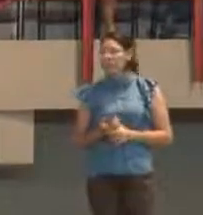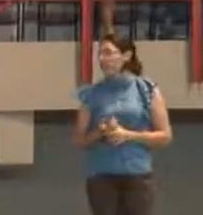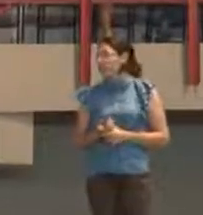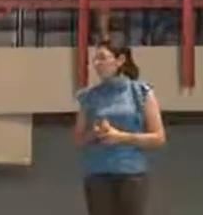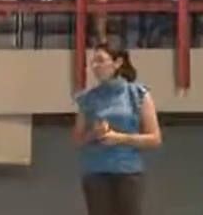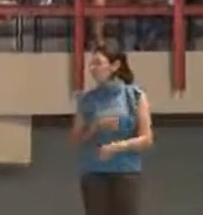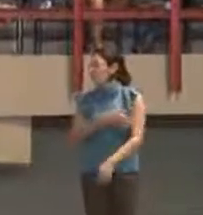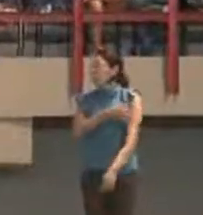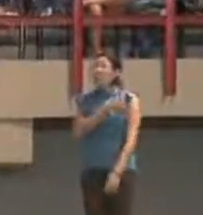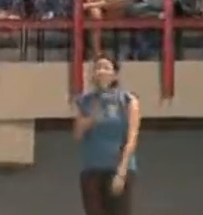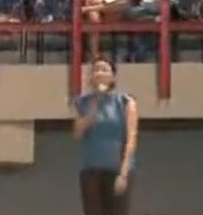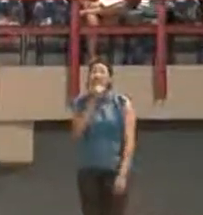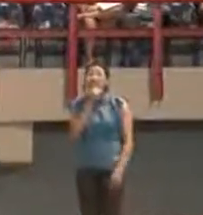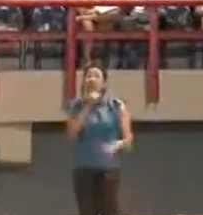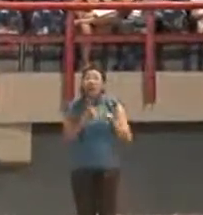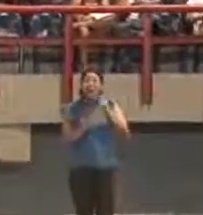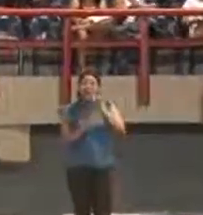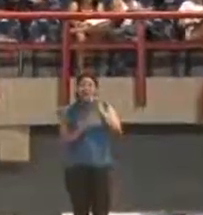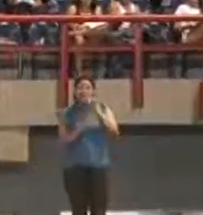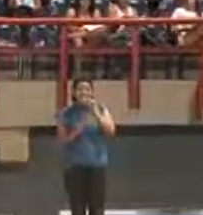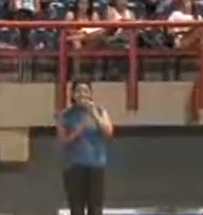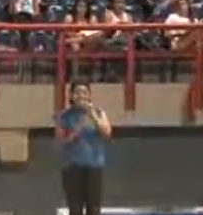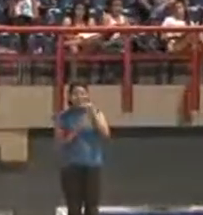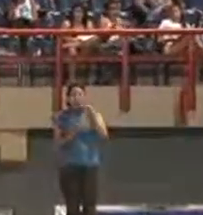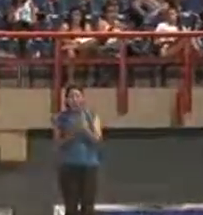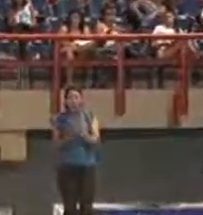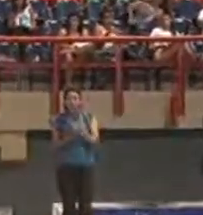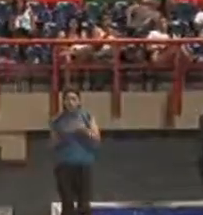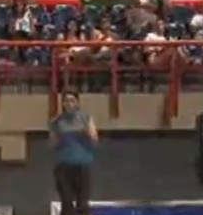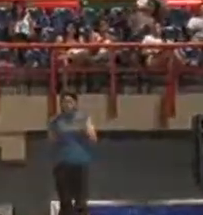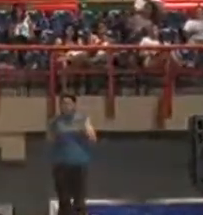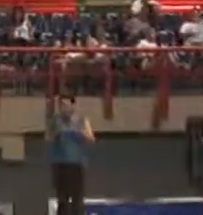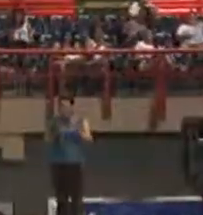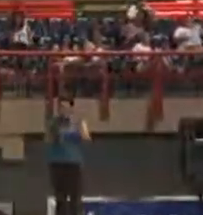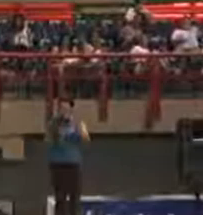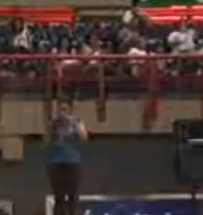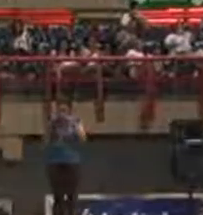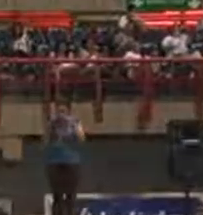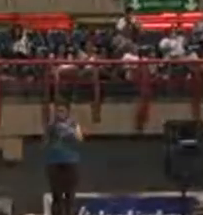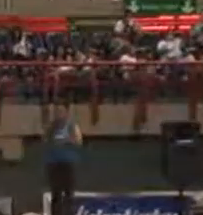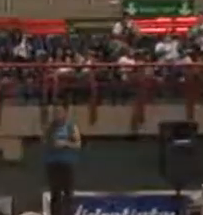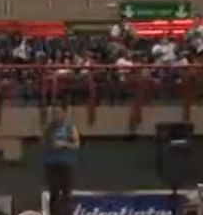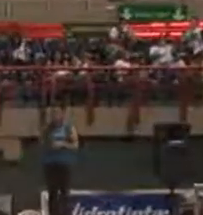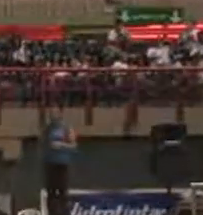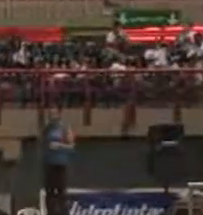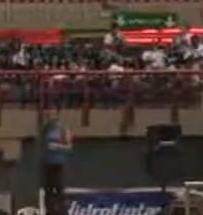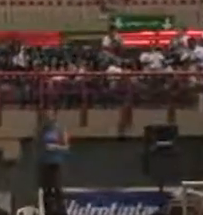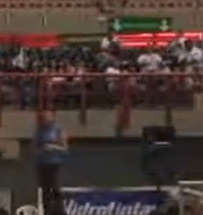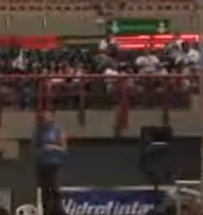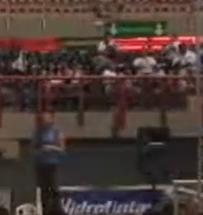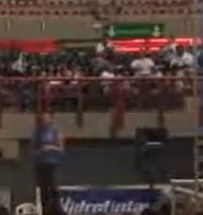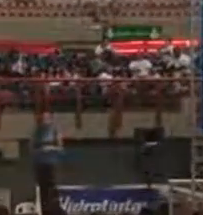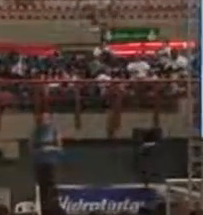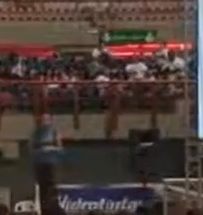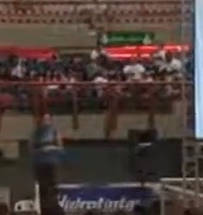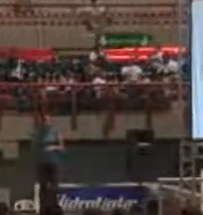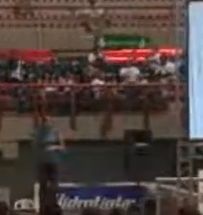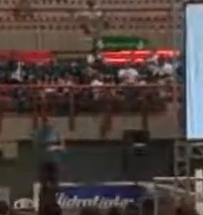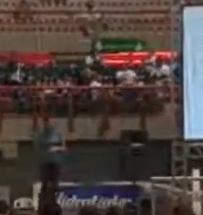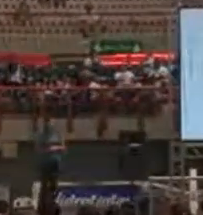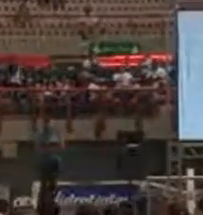Ah, saquei as datas, né? Tudo bem, mas o gráfico é o mesmo. Bom, pessoal, tudo